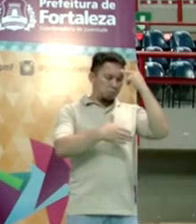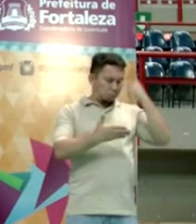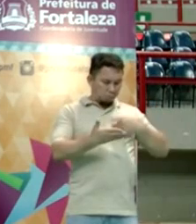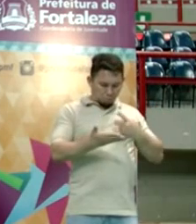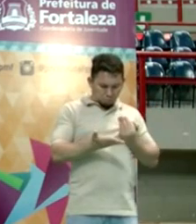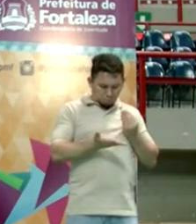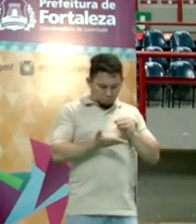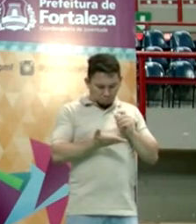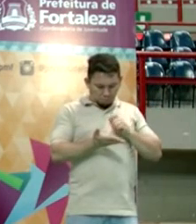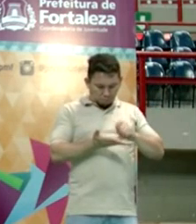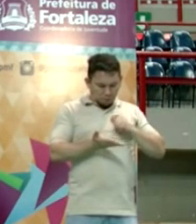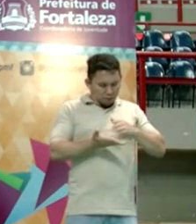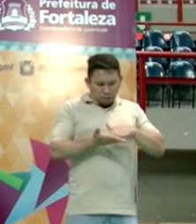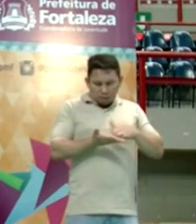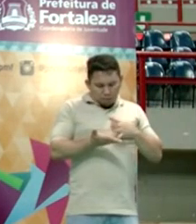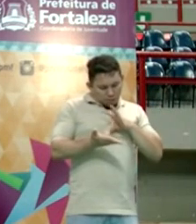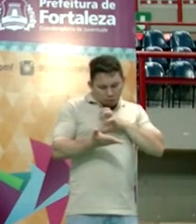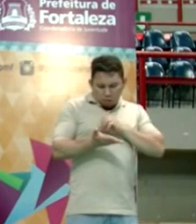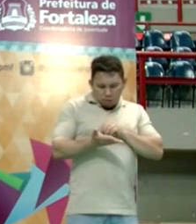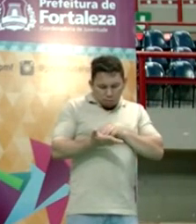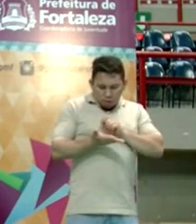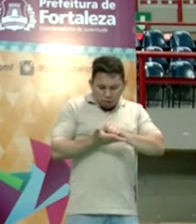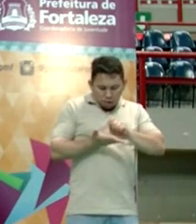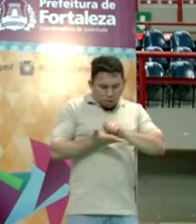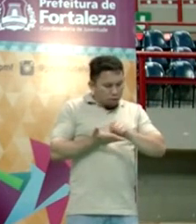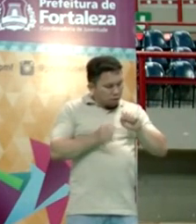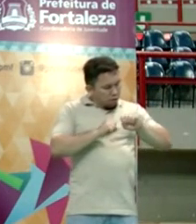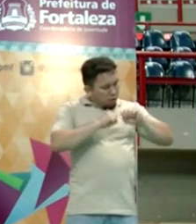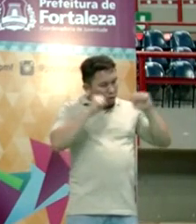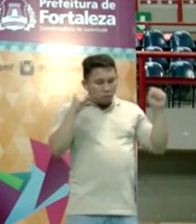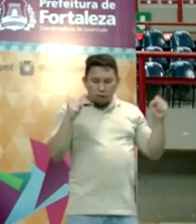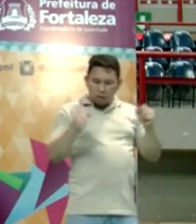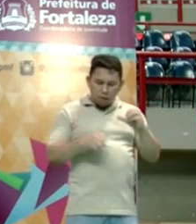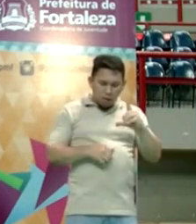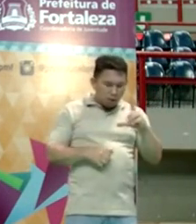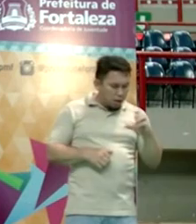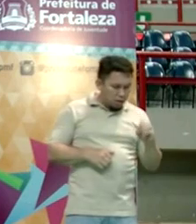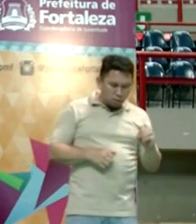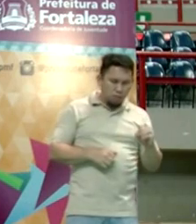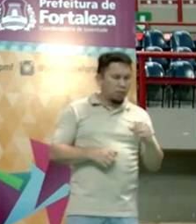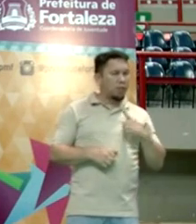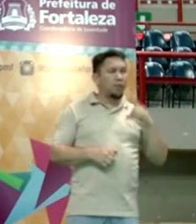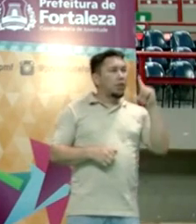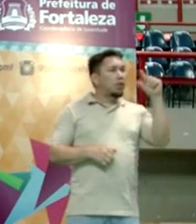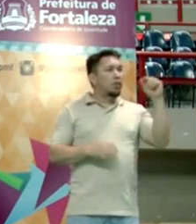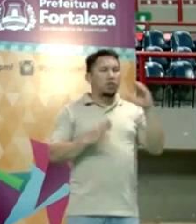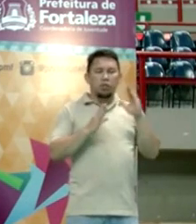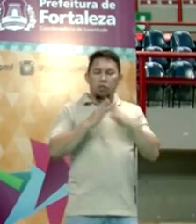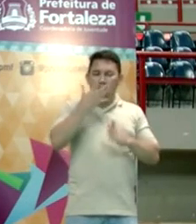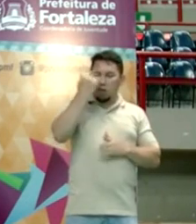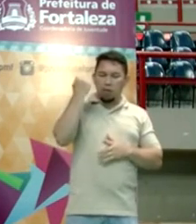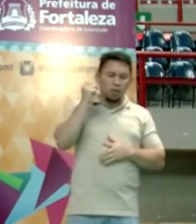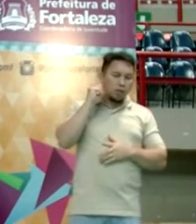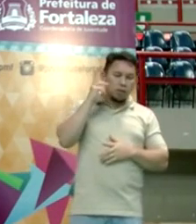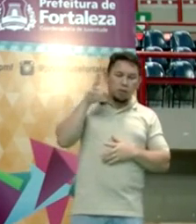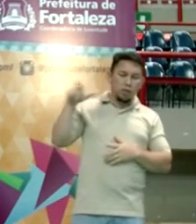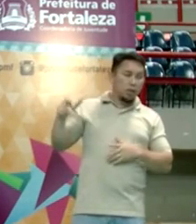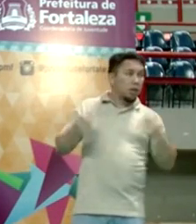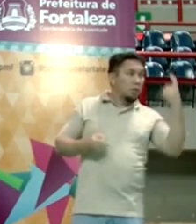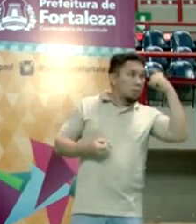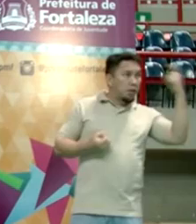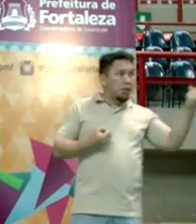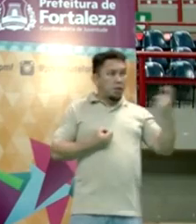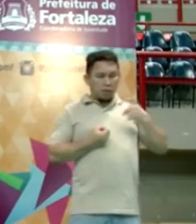cotidiano, pessoal. Querido diário, hoje acordei tão cedo, tive que sair de casa, esqueci o celular,